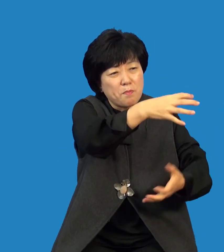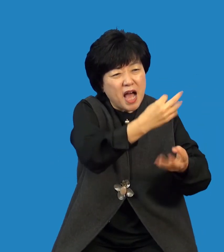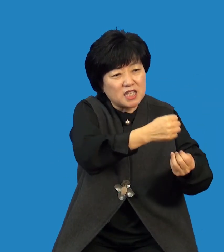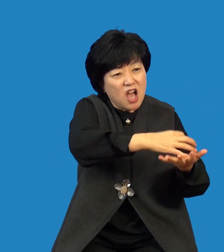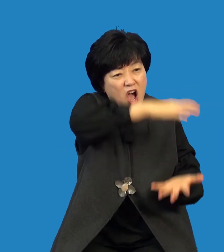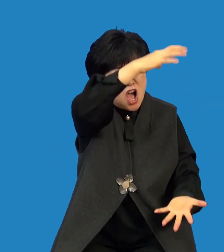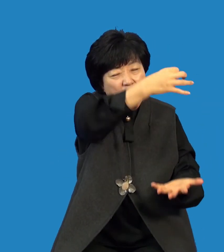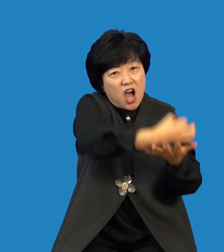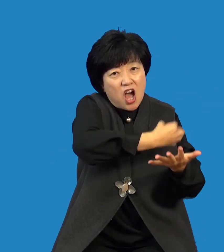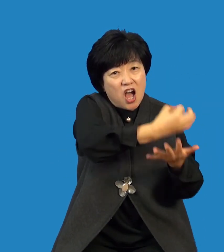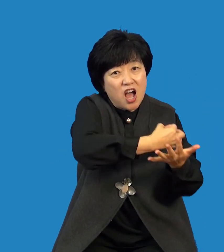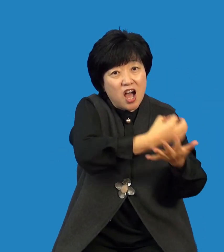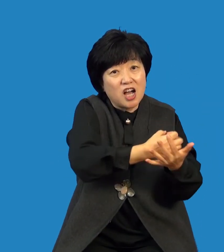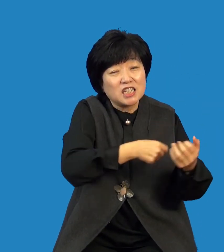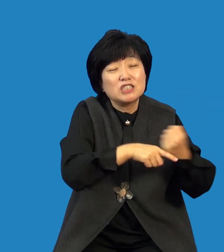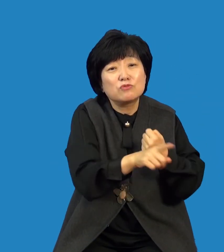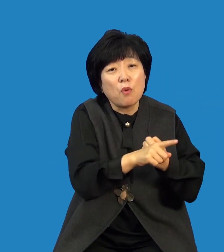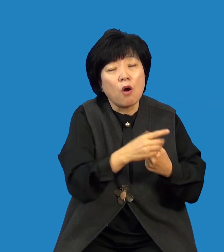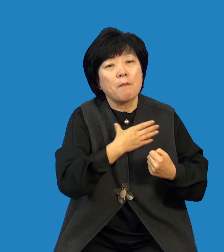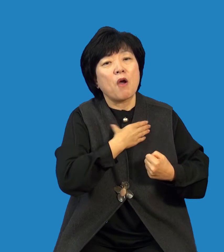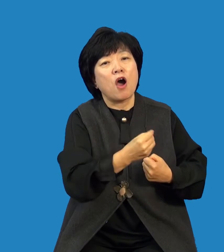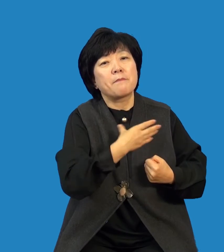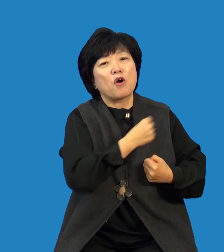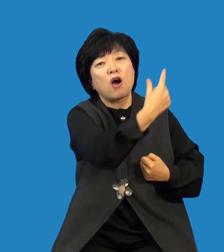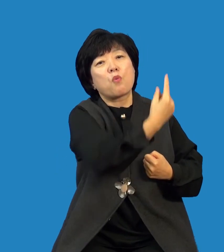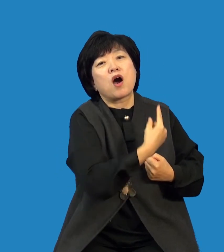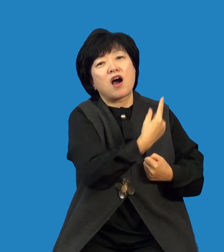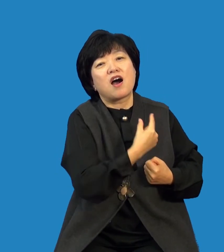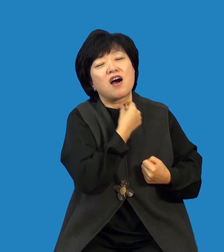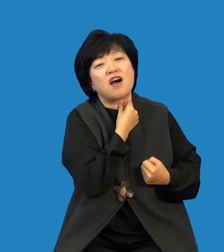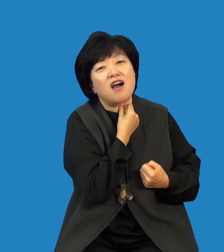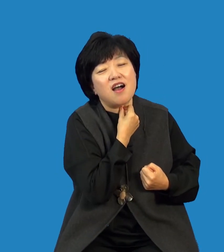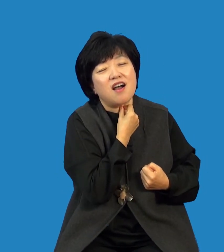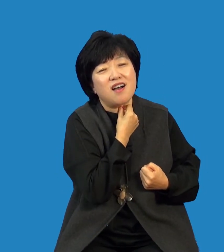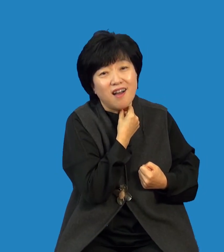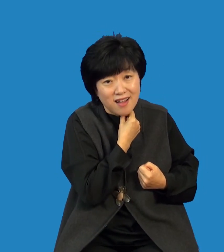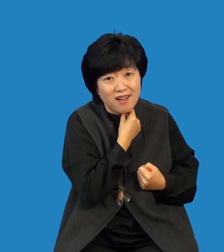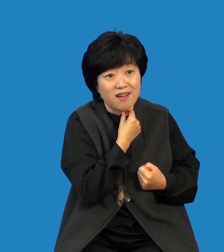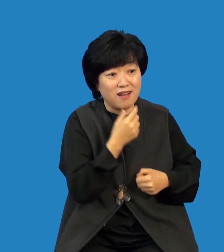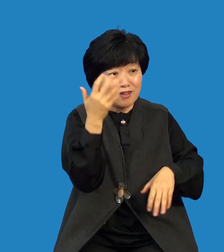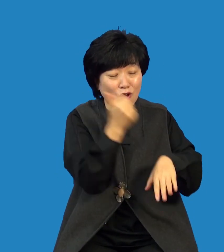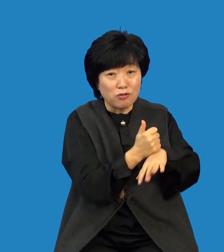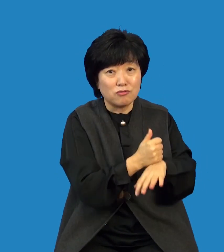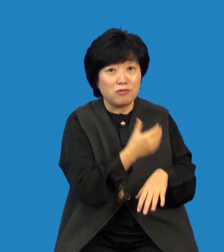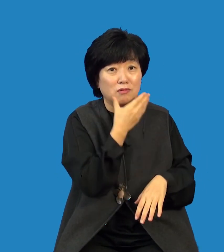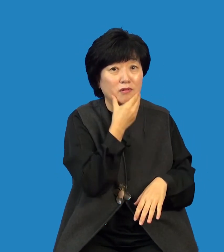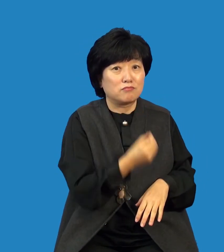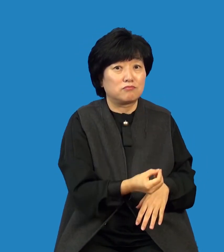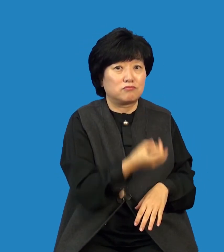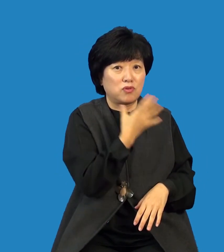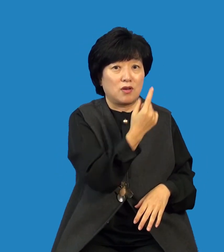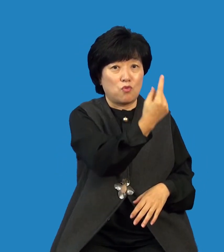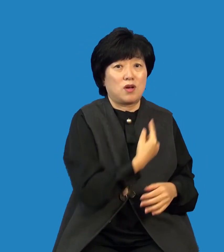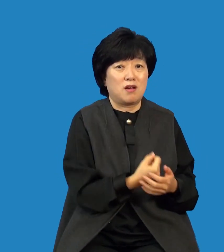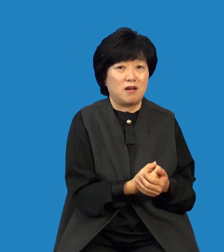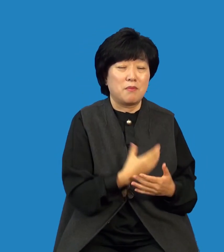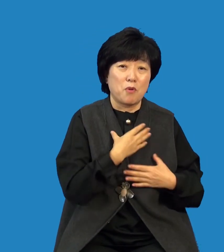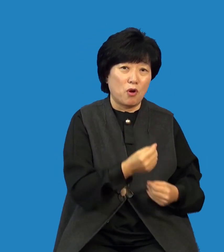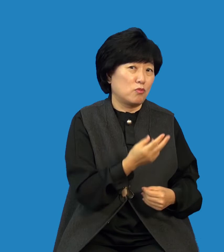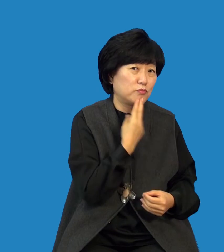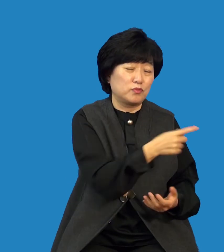버리고 거기서부터 이제 불안해지기 시작하는 게 참 어리석어요, 사람이. 그러면 여러분 항상 순종을 선택하시기를 주의 이름으로